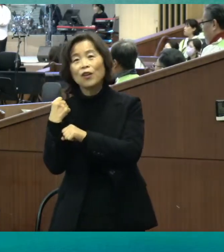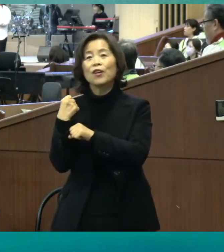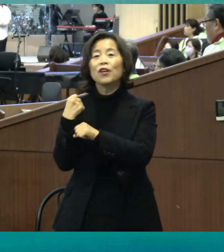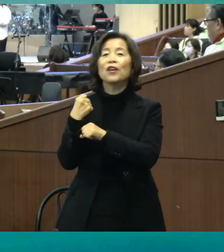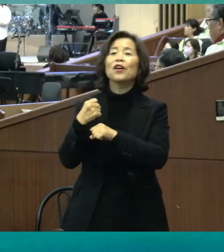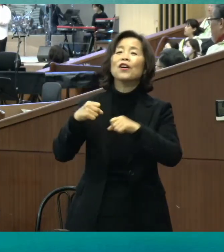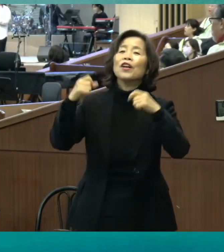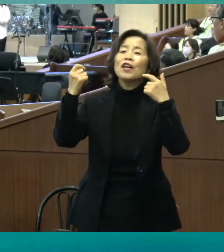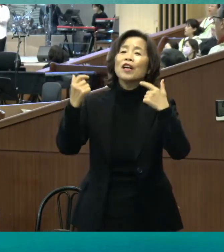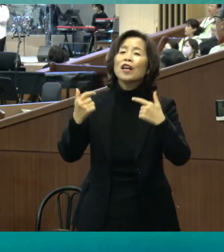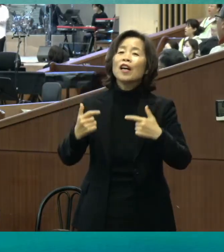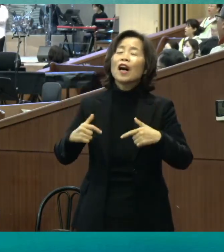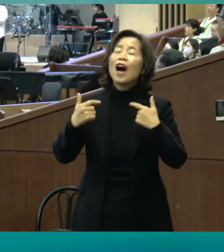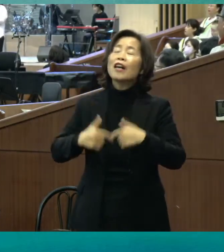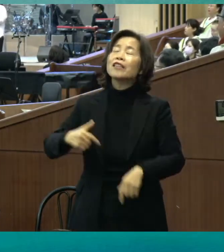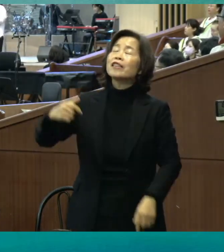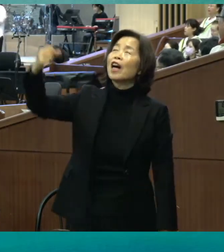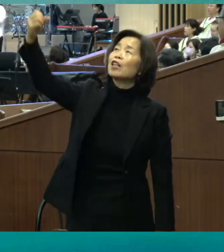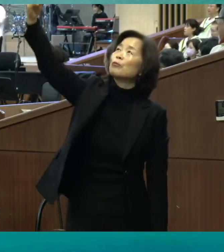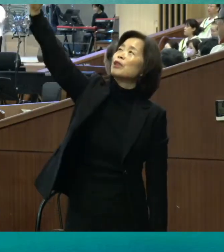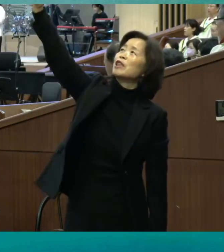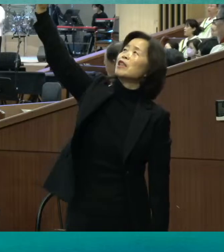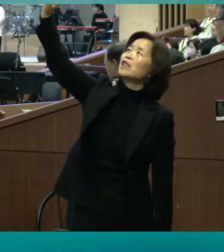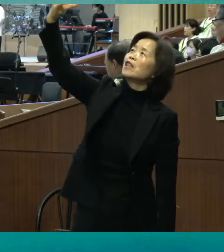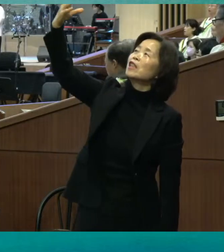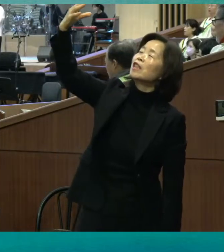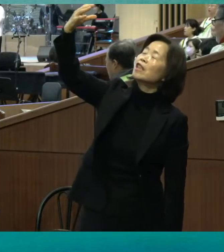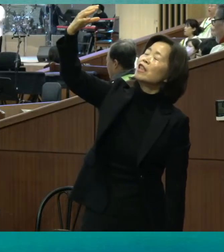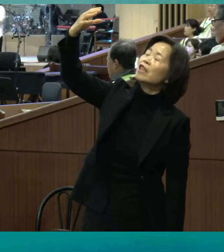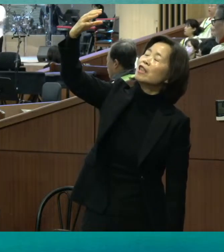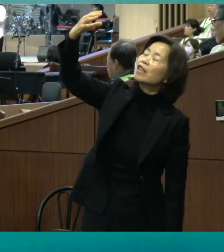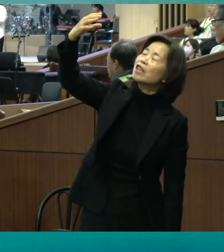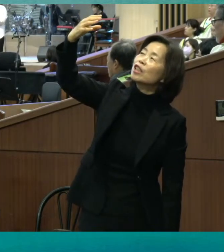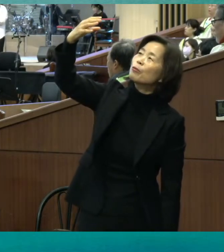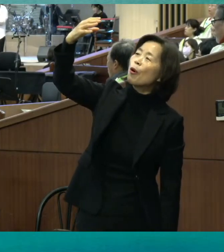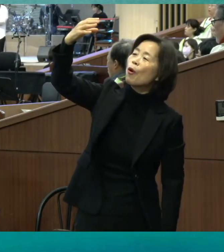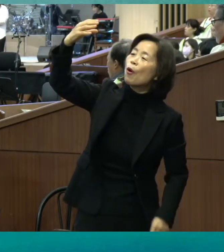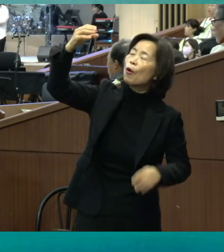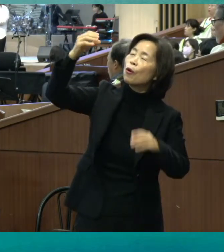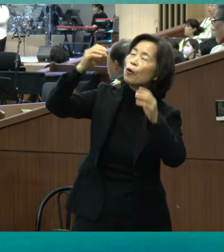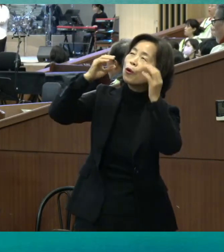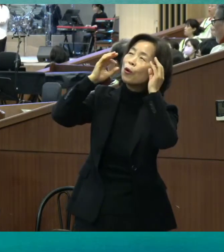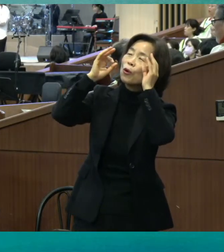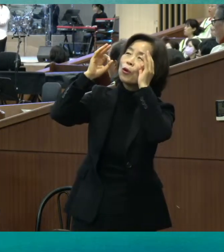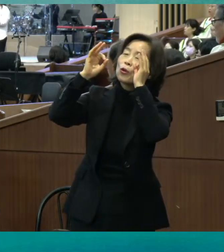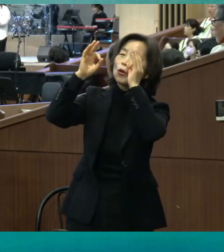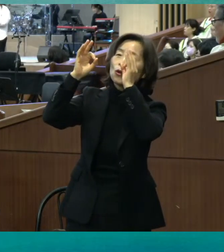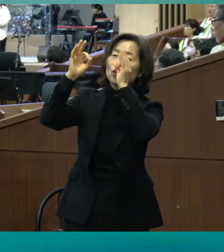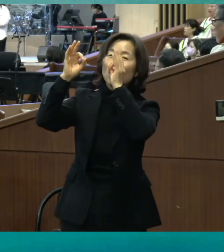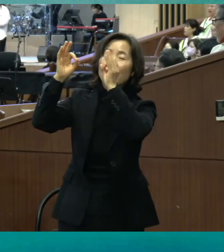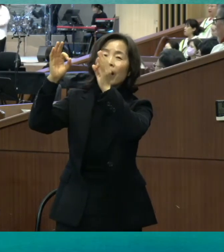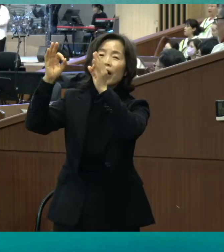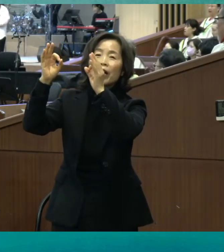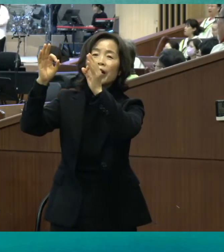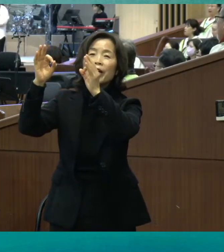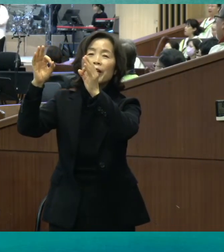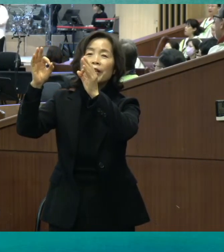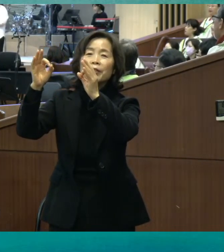빛을 보도다 항상 빛을 보도다.